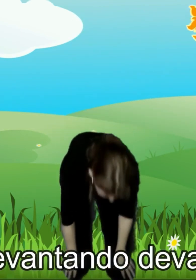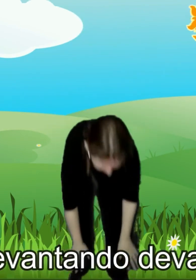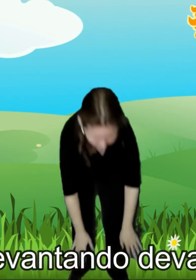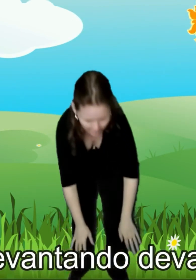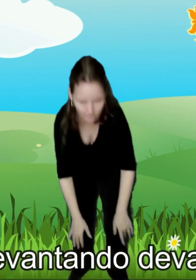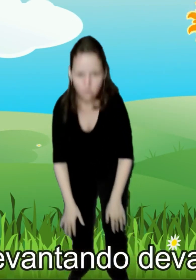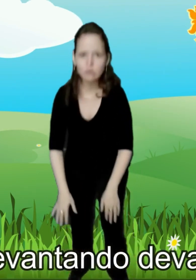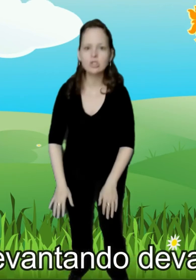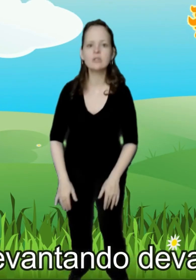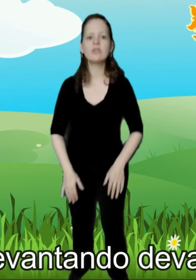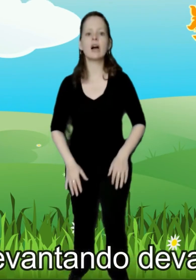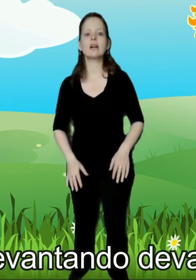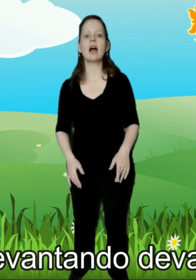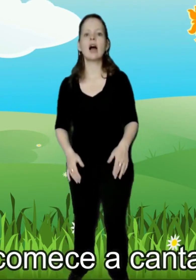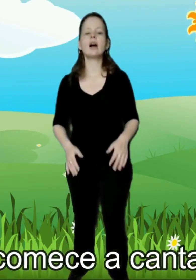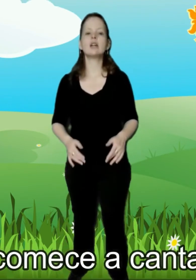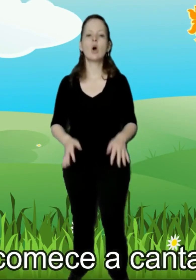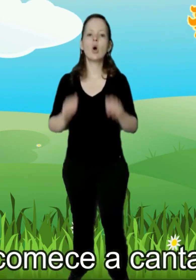pés.